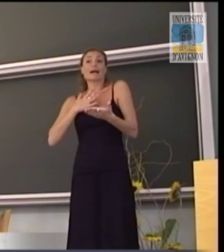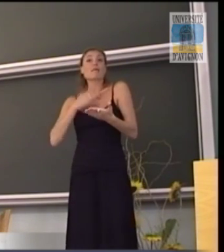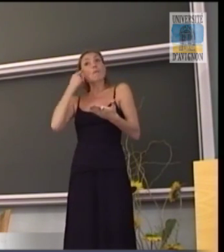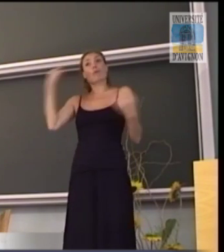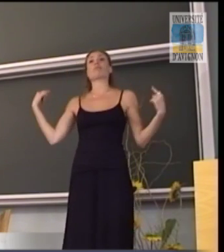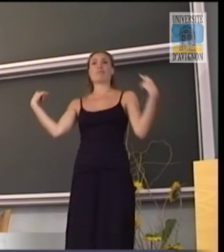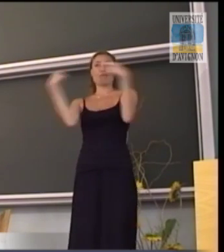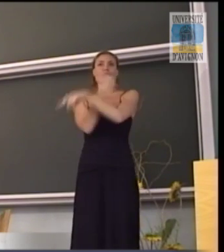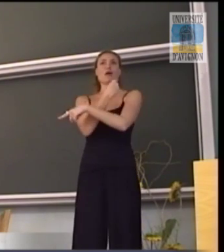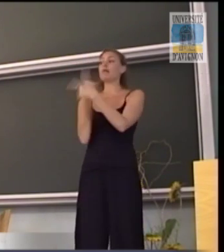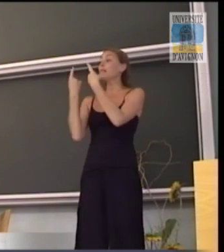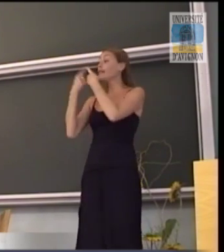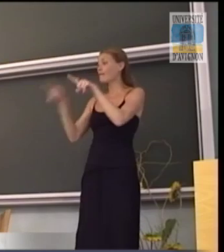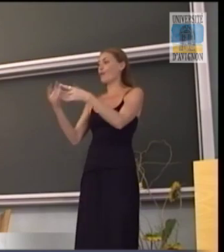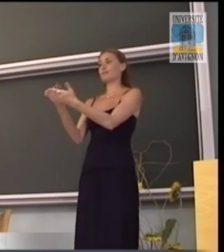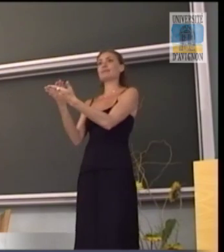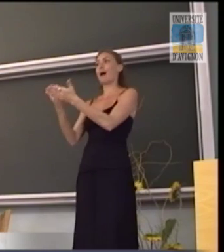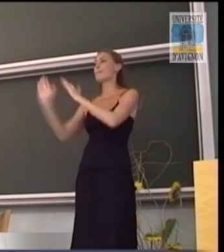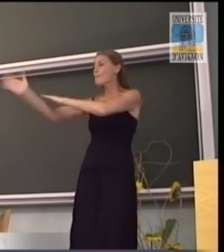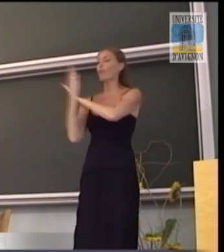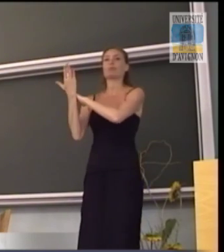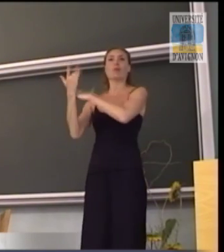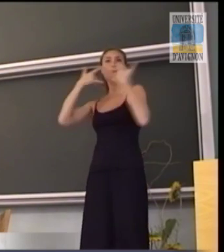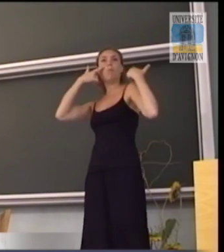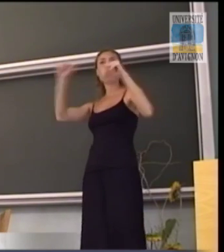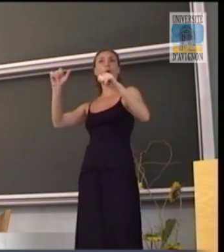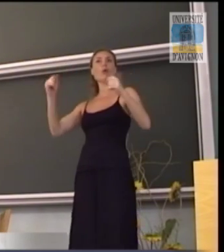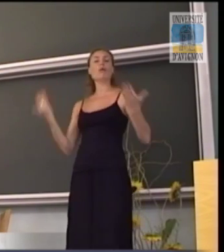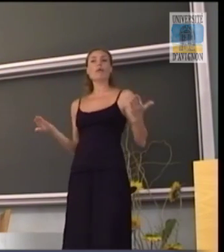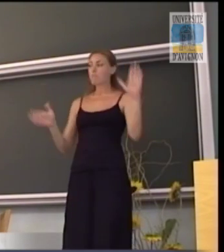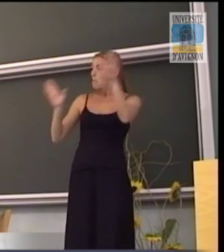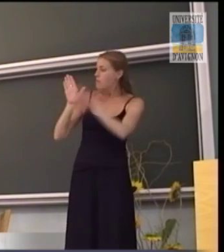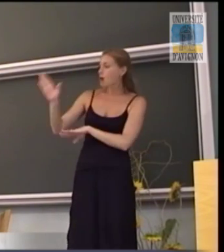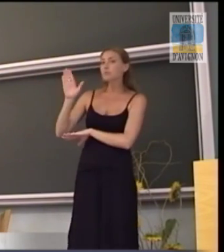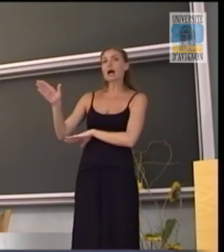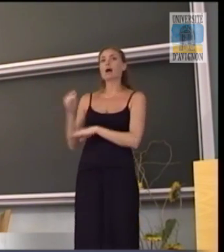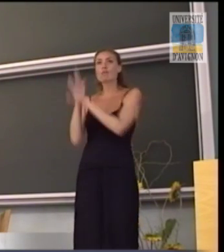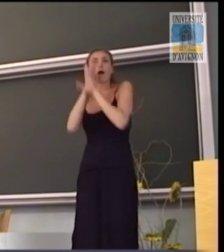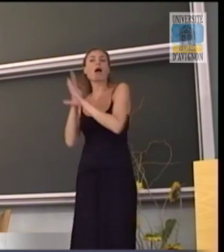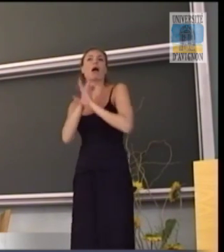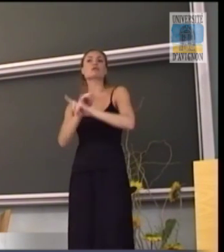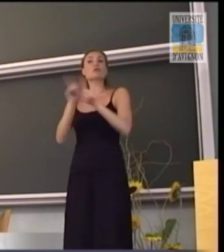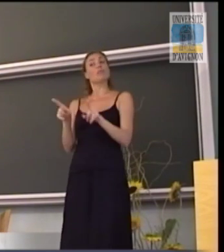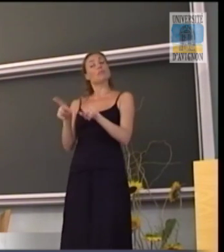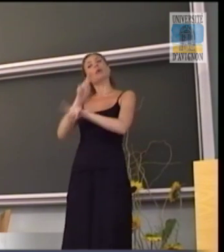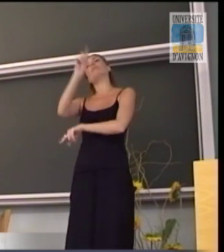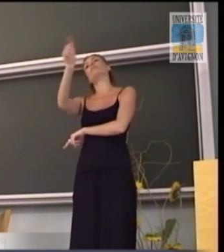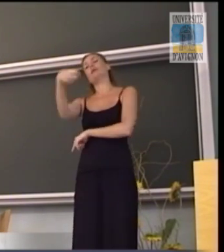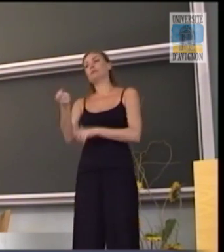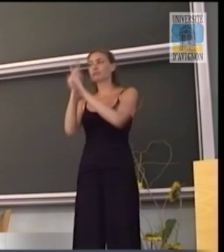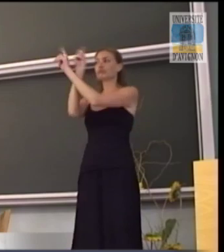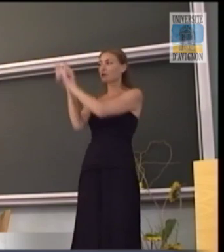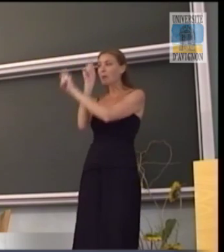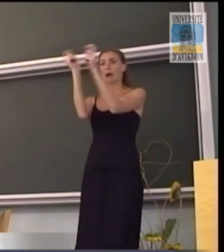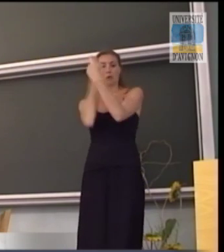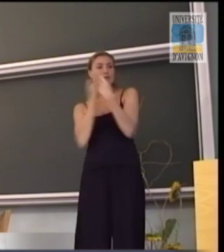contraire les mettre en avant. Il faut les affirmer. Il faut évidemment les respecter et surtout